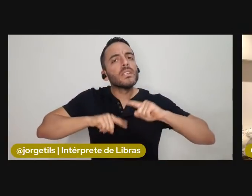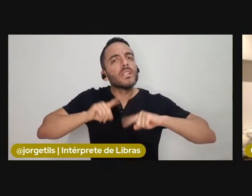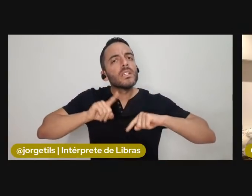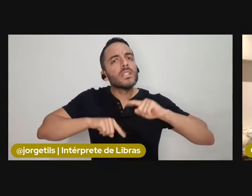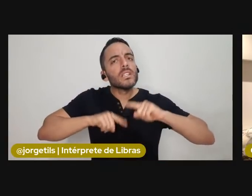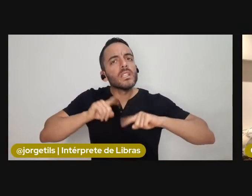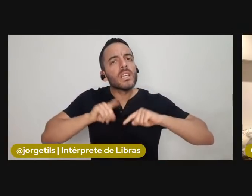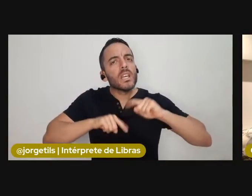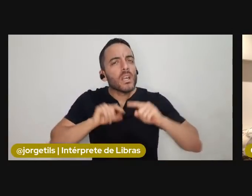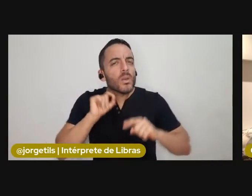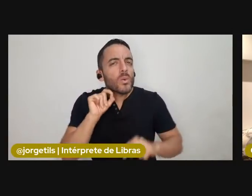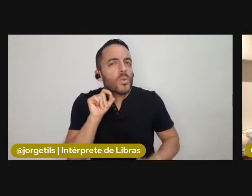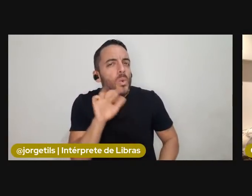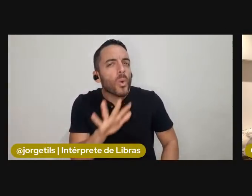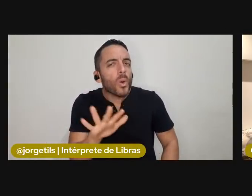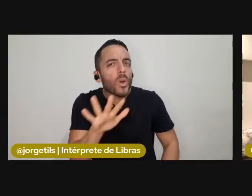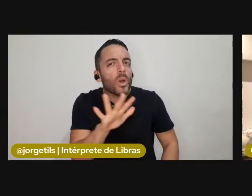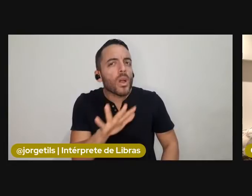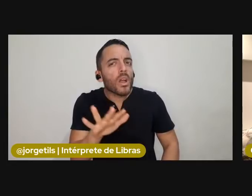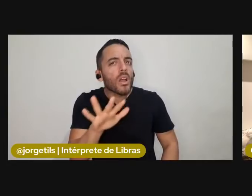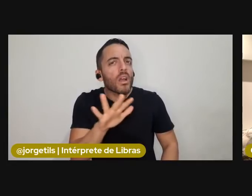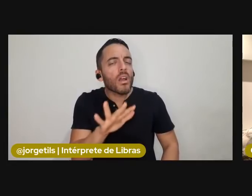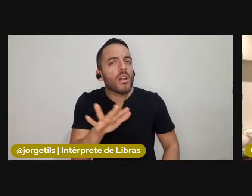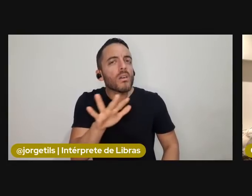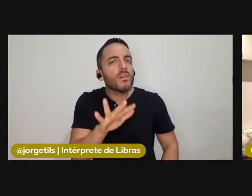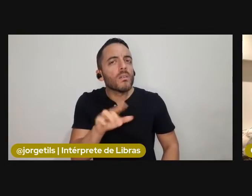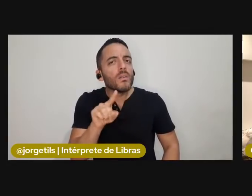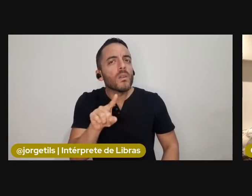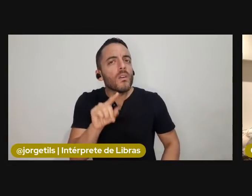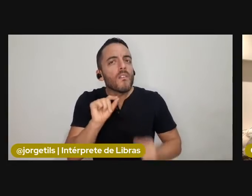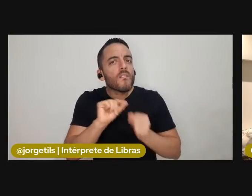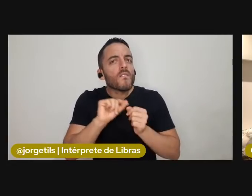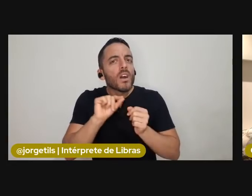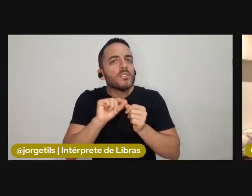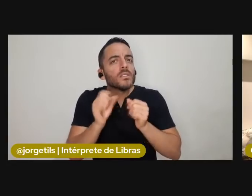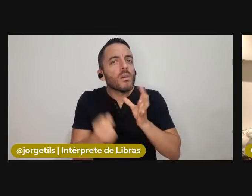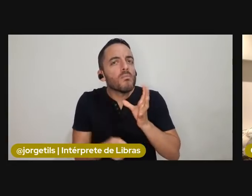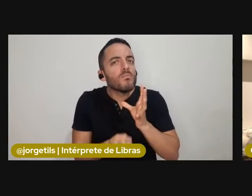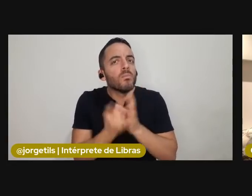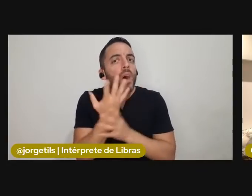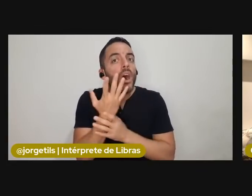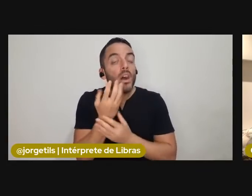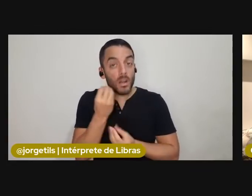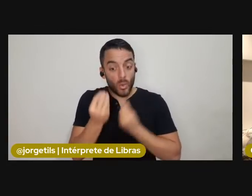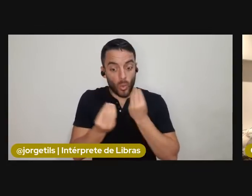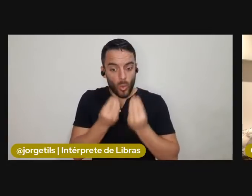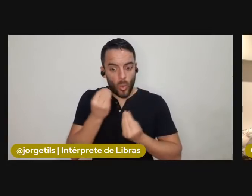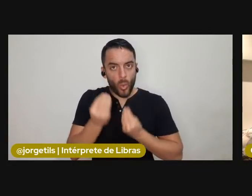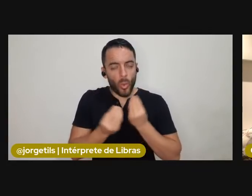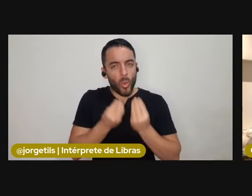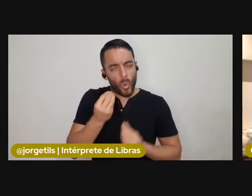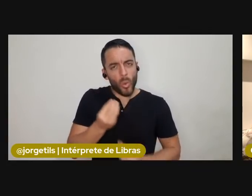enigmáticos do conhecimento elas surgiam, como é que os homens